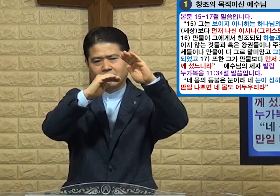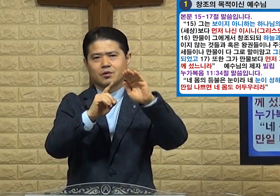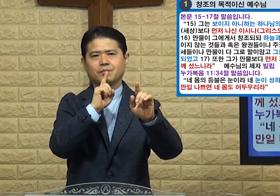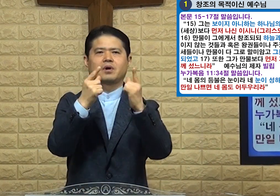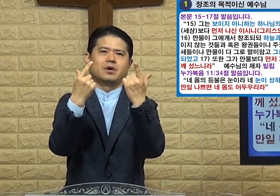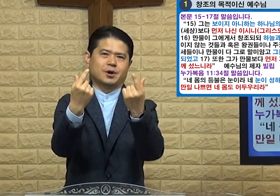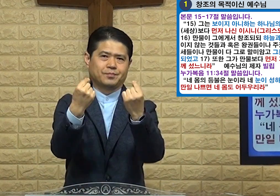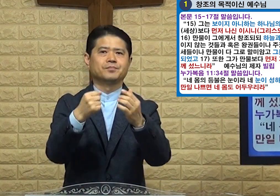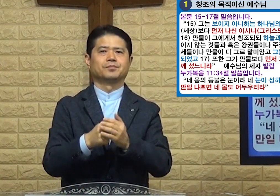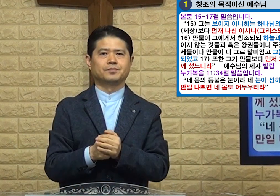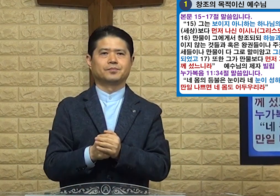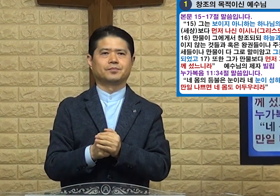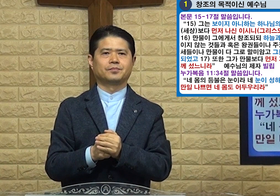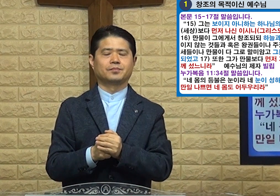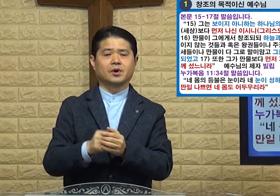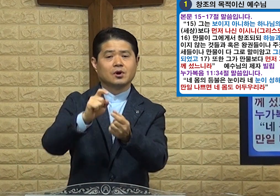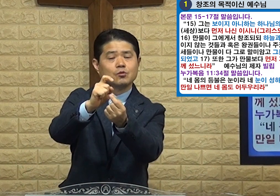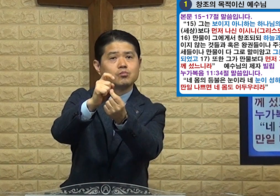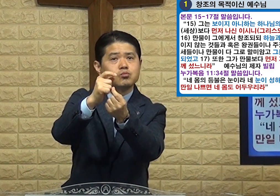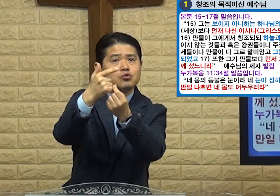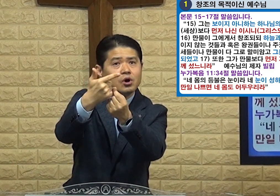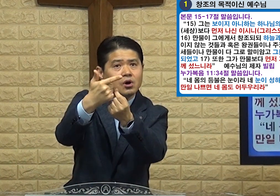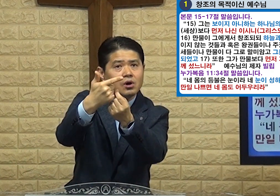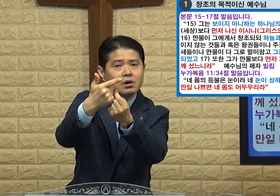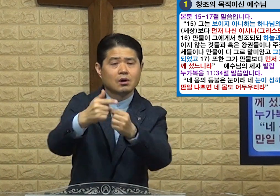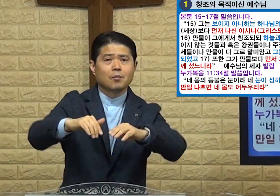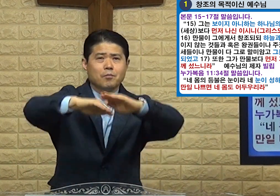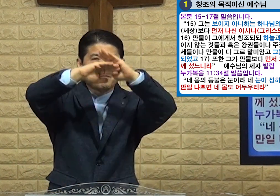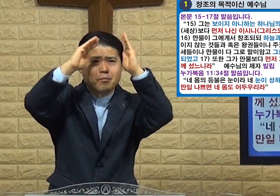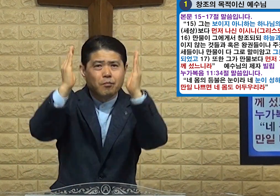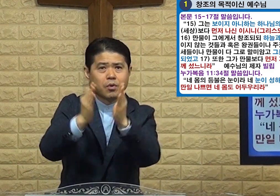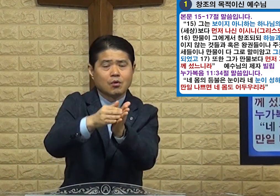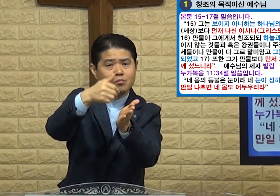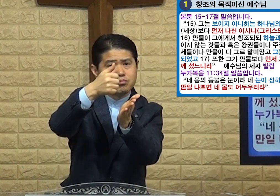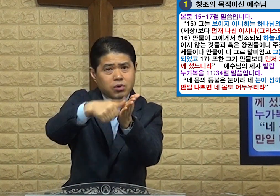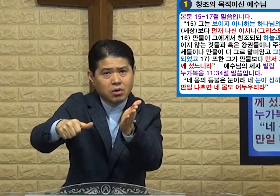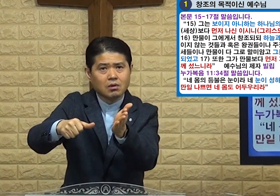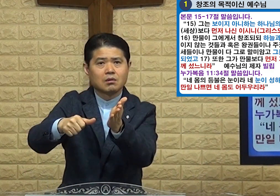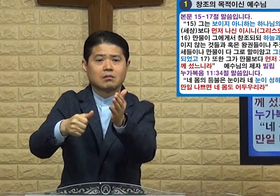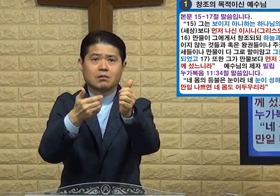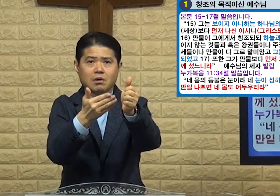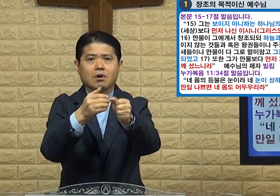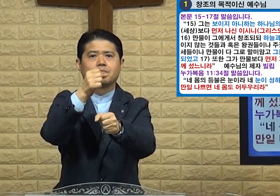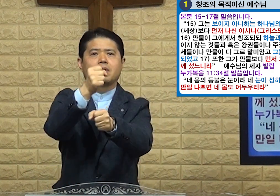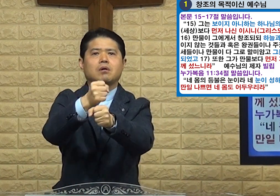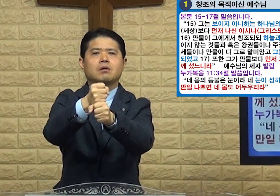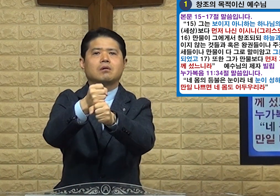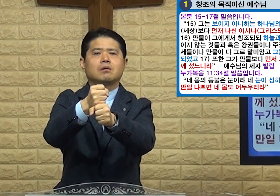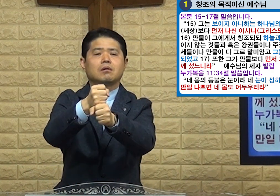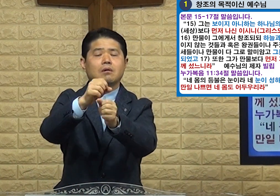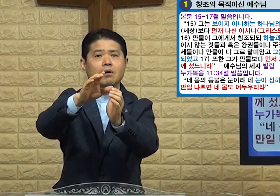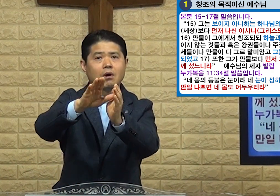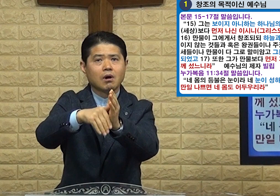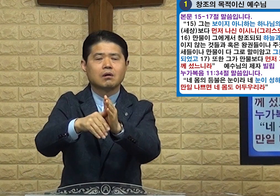그것을 눈으로 비유로서 설명하셨습니다. 16절에 만물이 그에게서